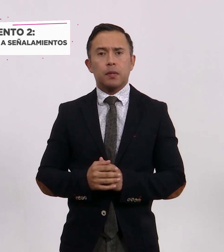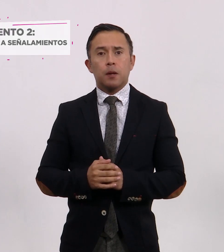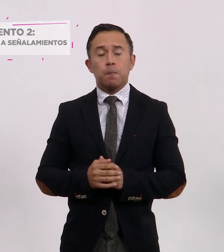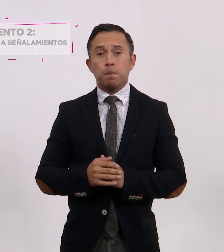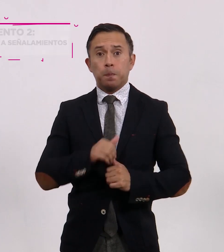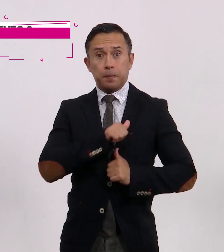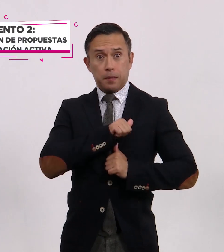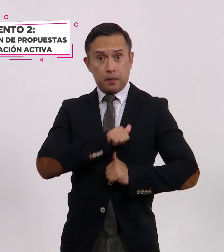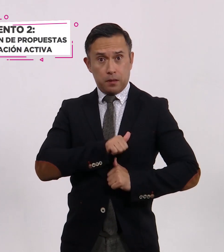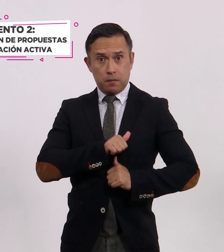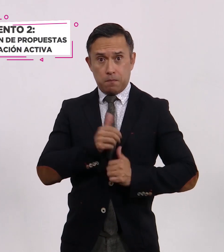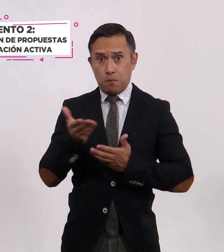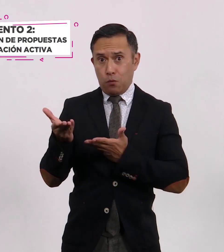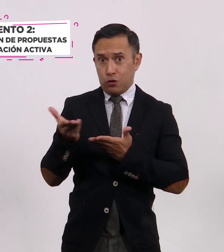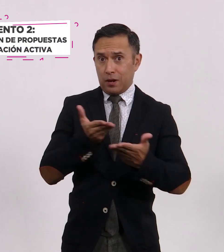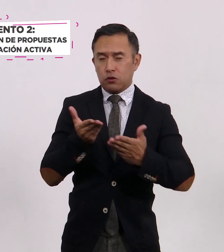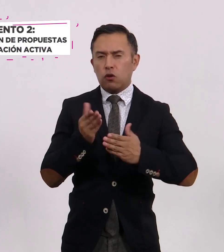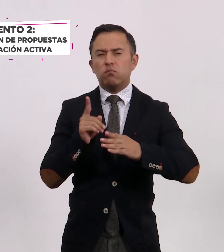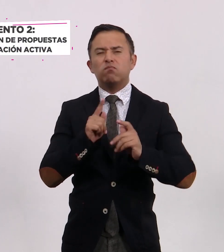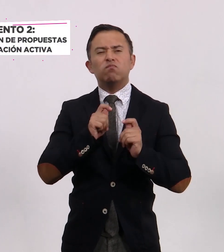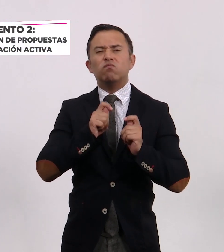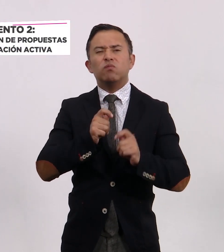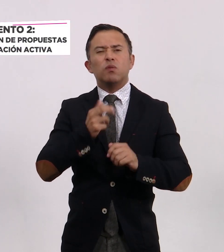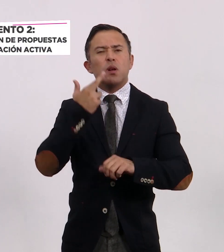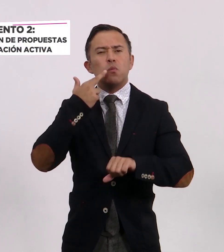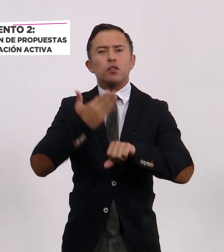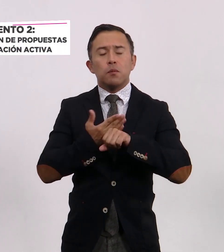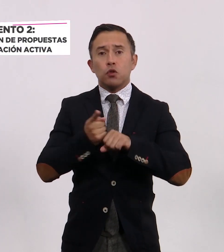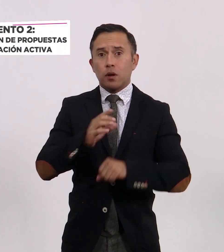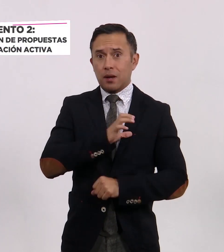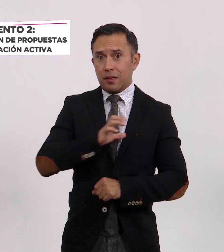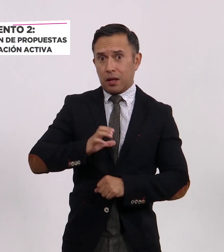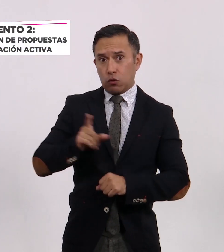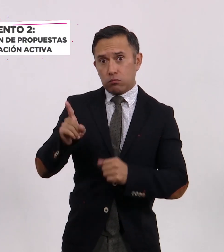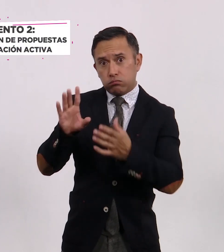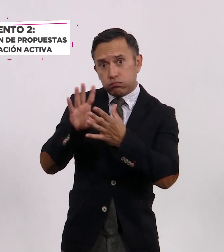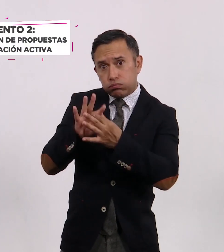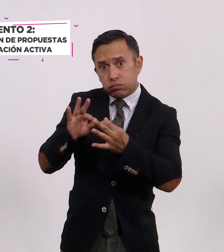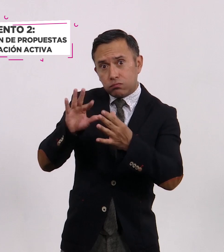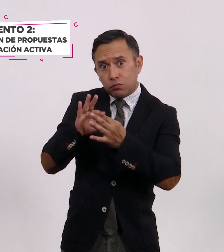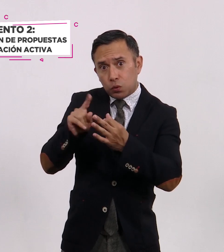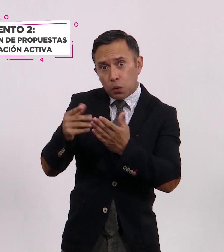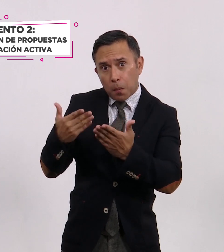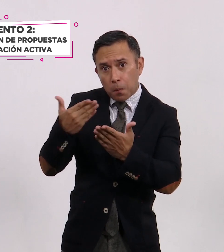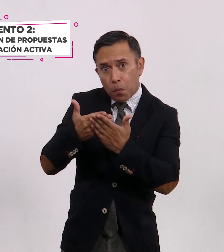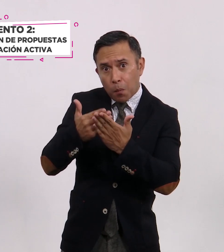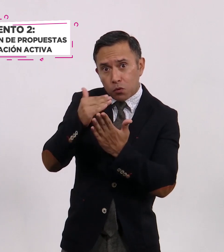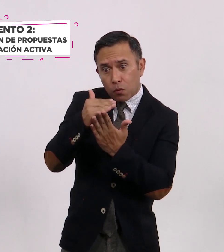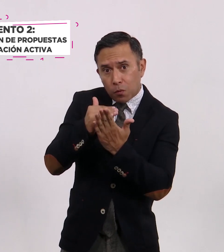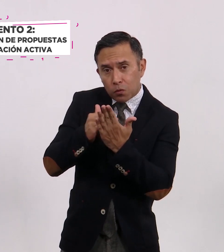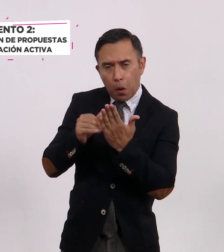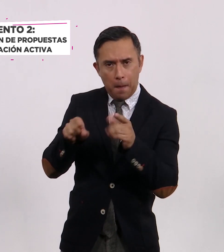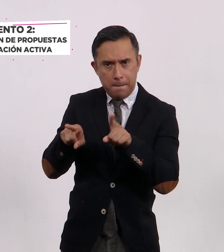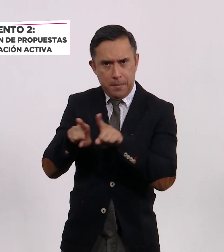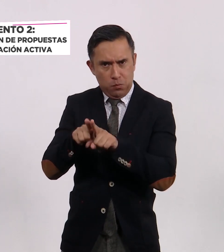en este segmento el papel de la moderación será asegurarse que los candidatos ponentes se apeguen a la exposición de sus